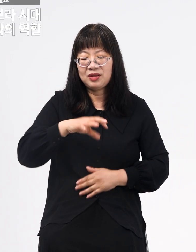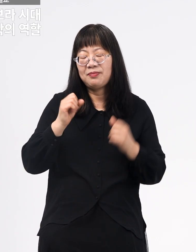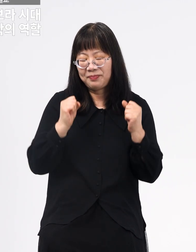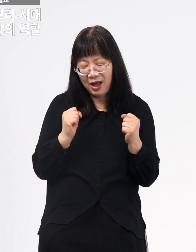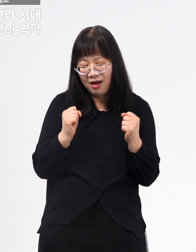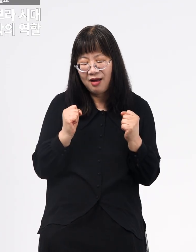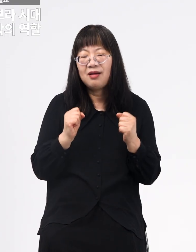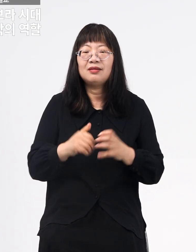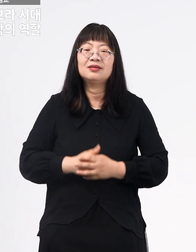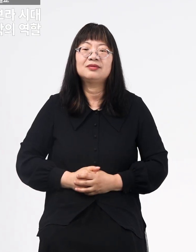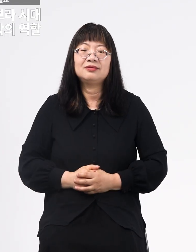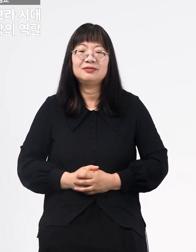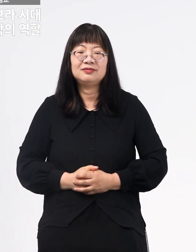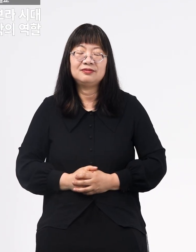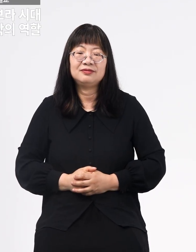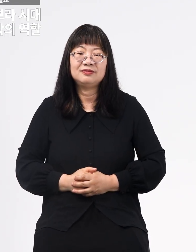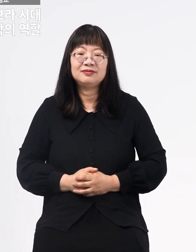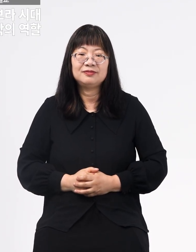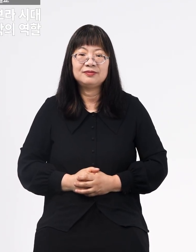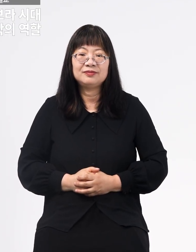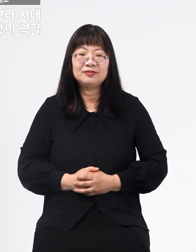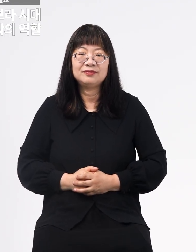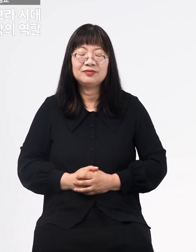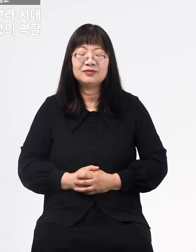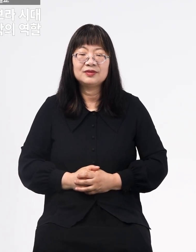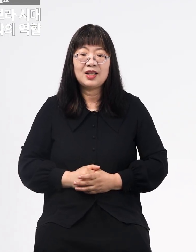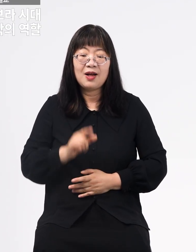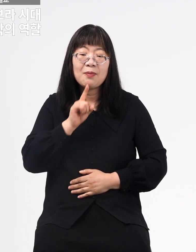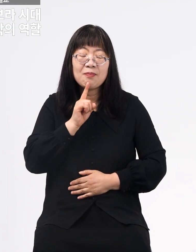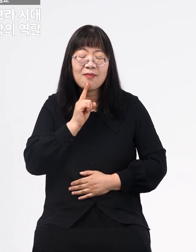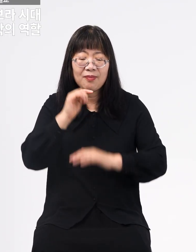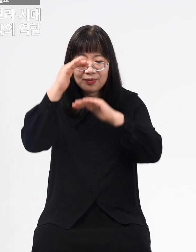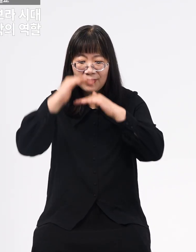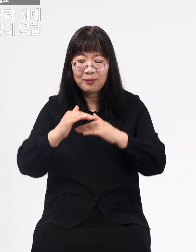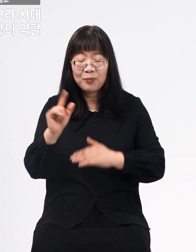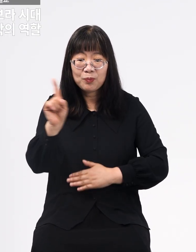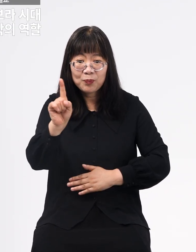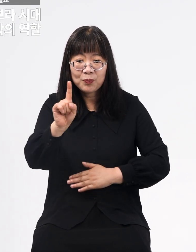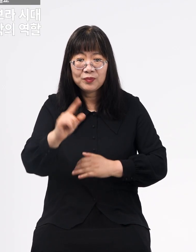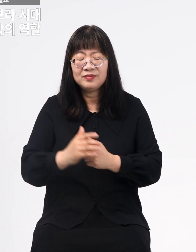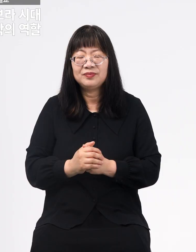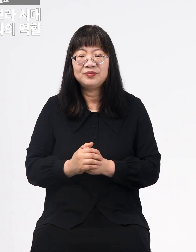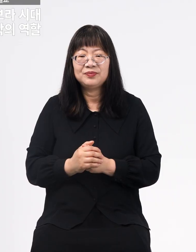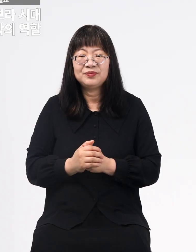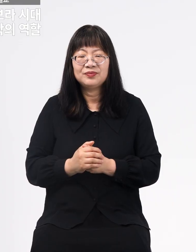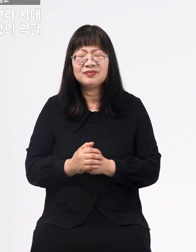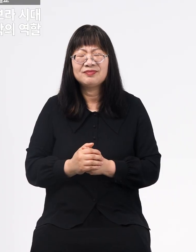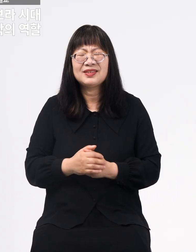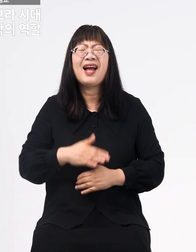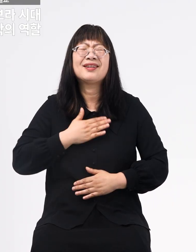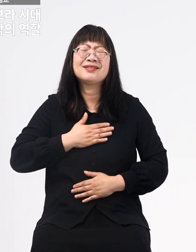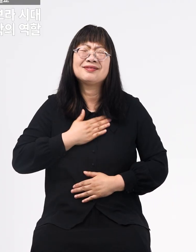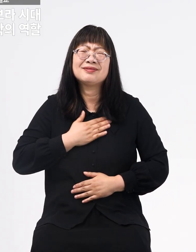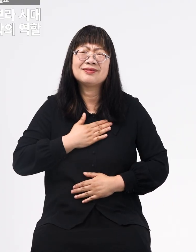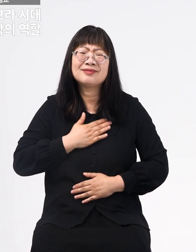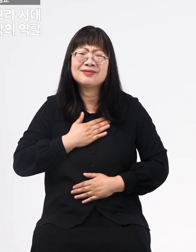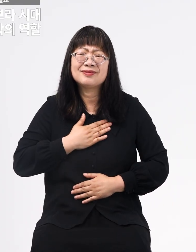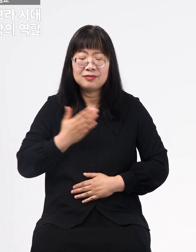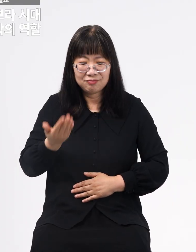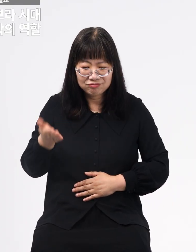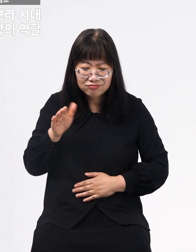아니하겠노라 하니. 네. 그 말인즉슨 이런 거예요. 아, 이건 알겠는데